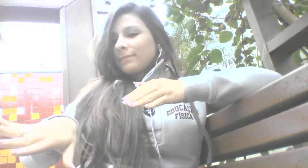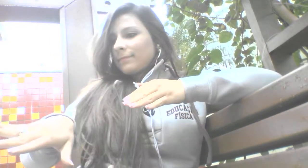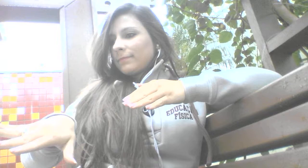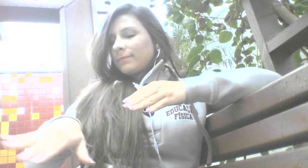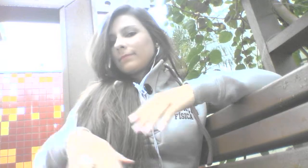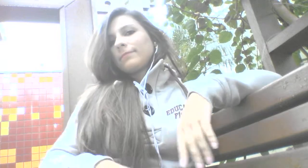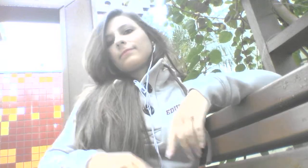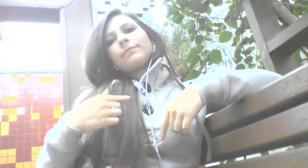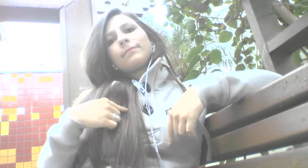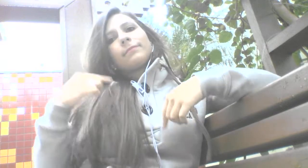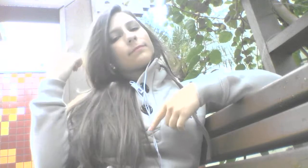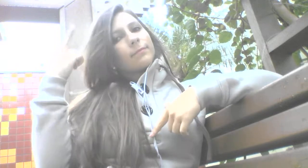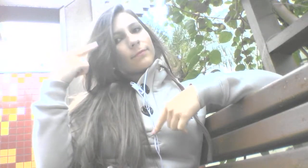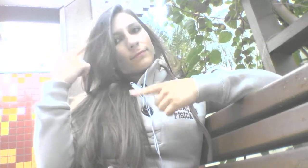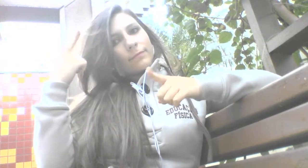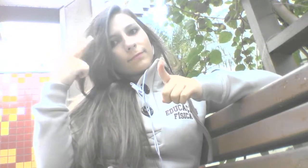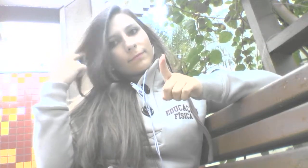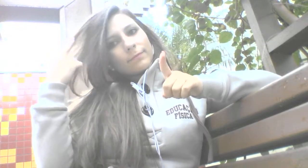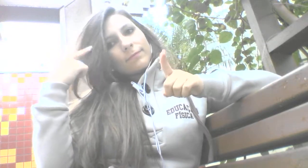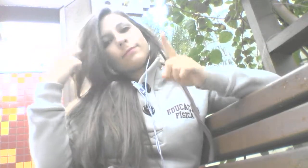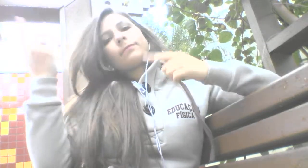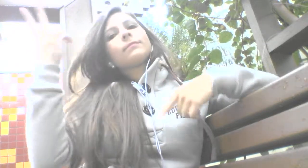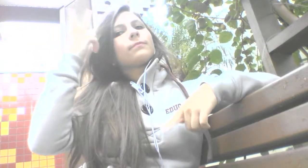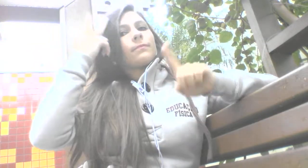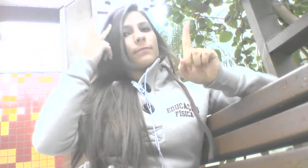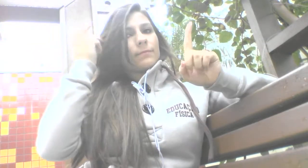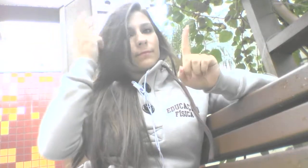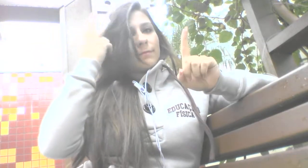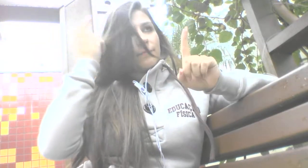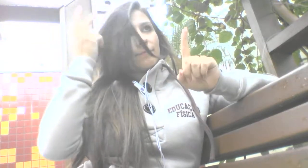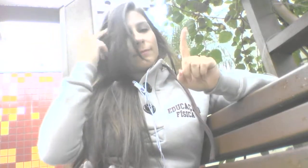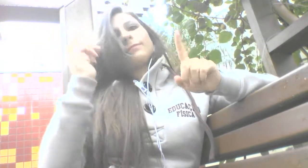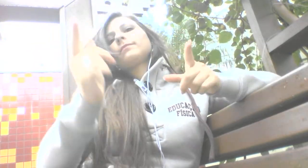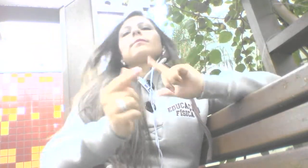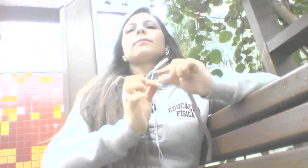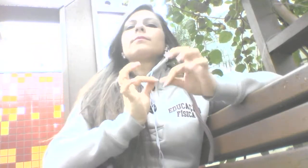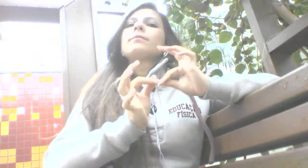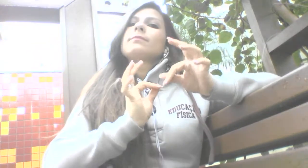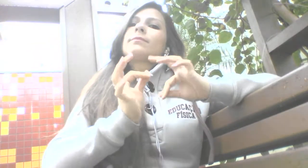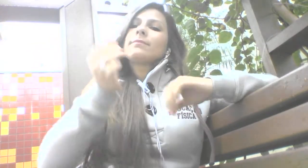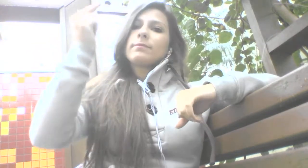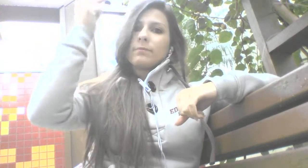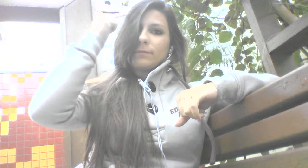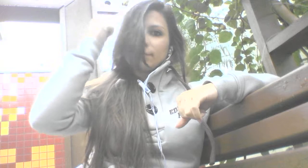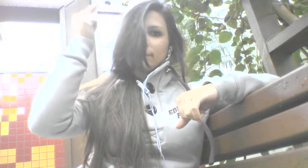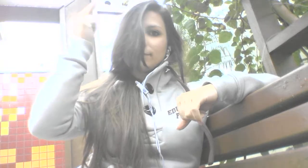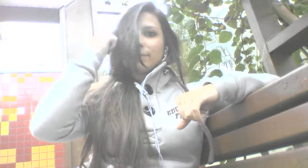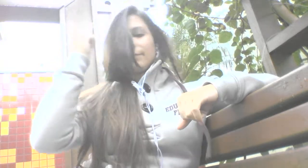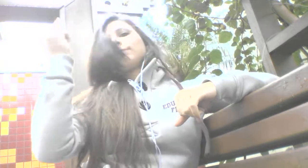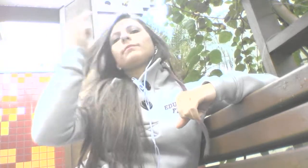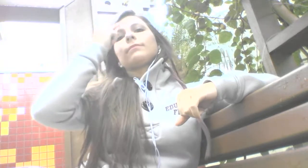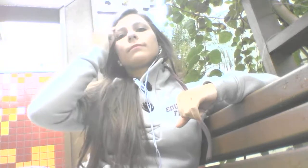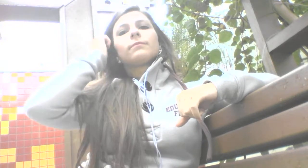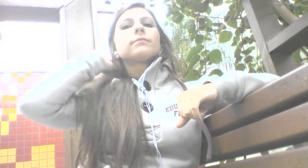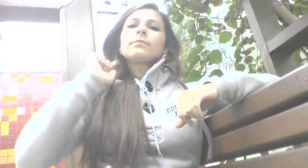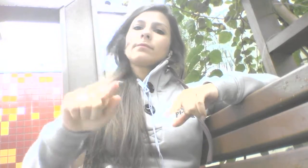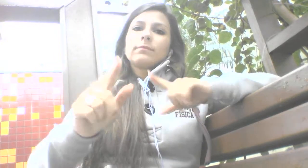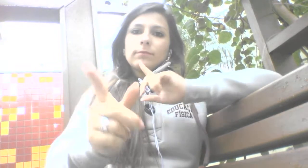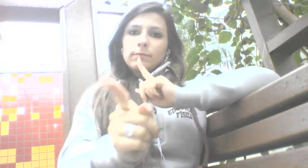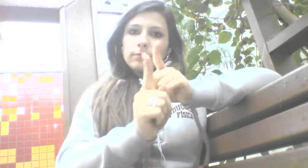que perdeu. Que coisa louca, eu já sabia. Enquanto eu me arrumava, algo me dizia: você vai